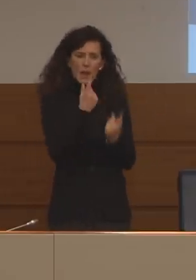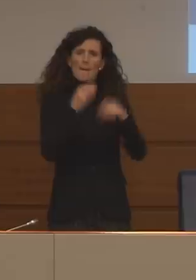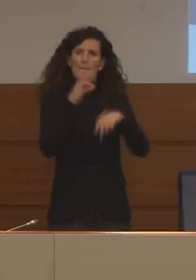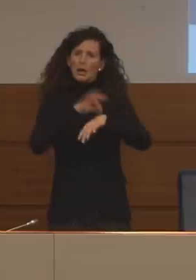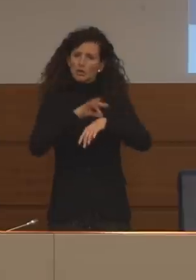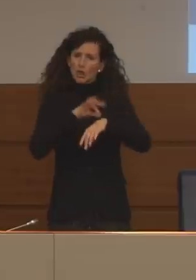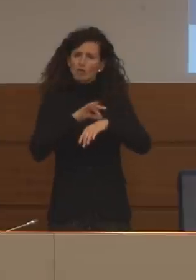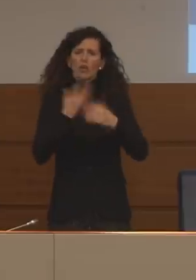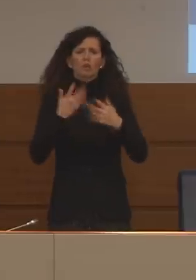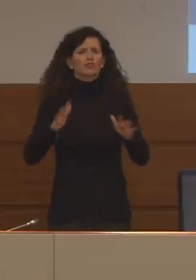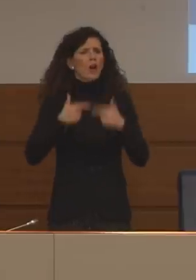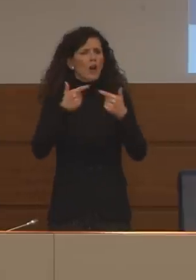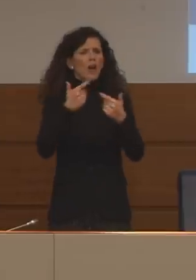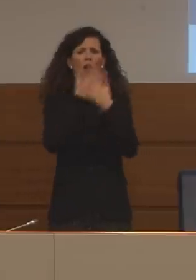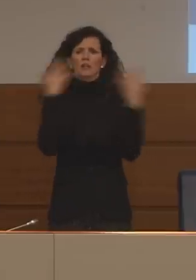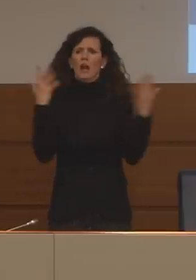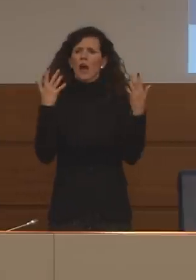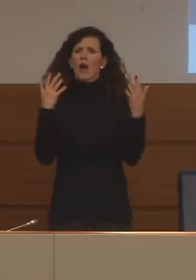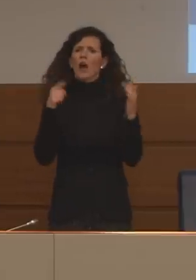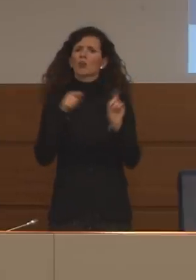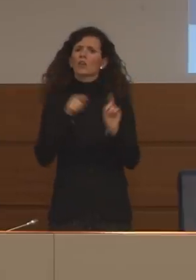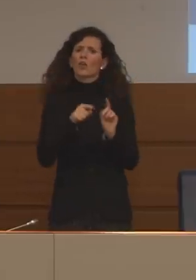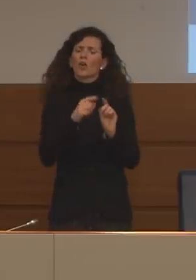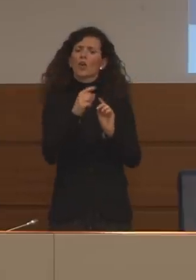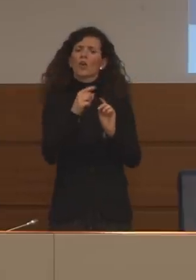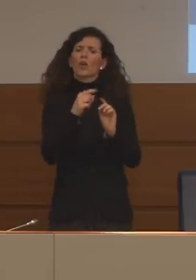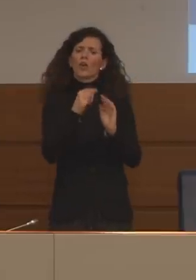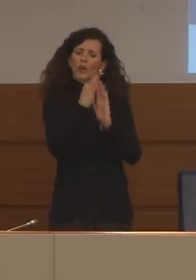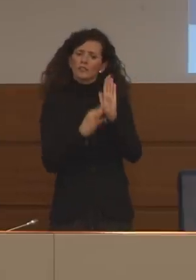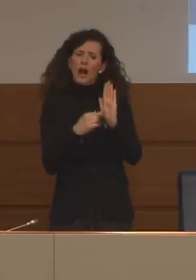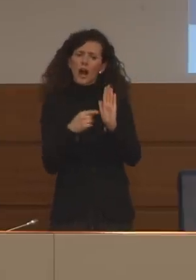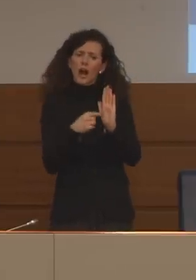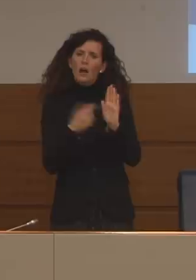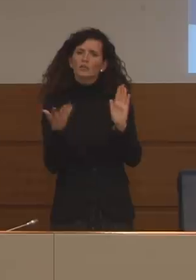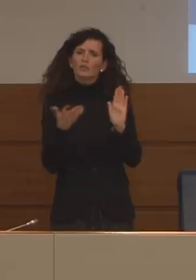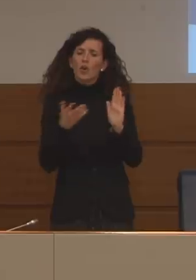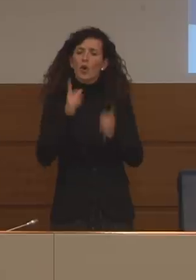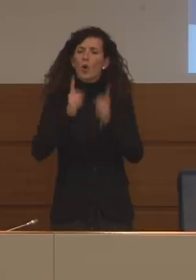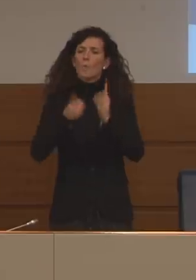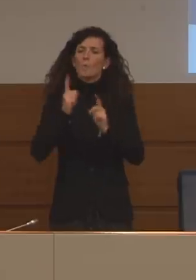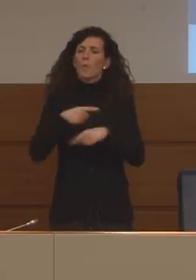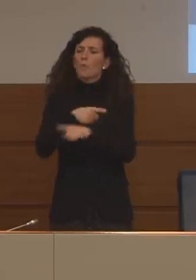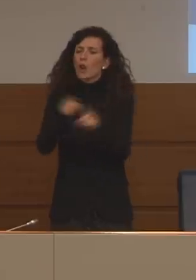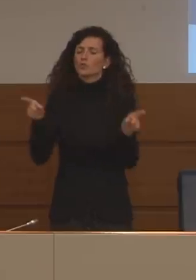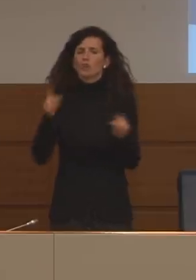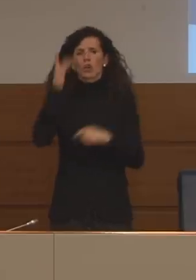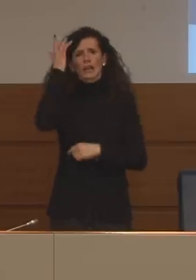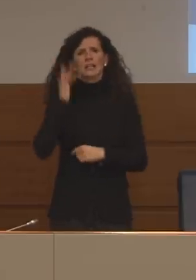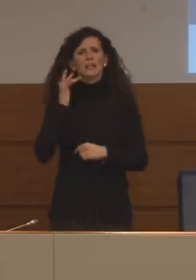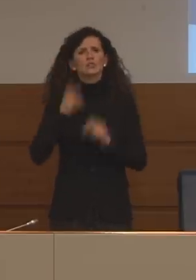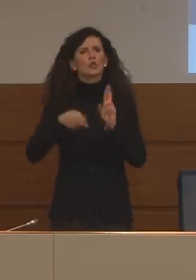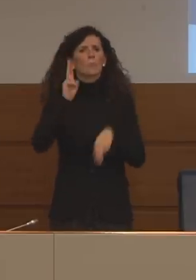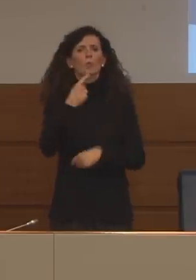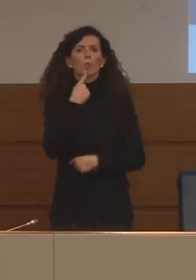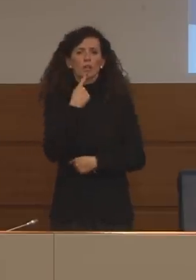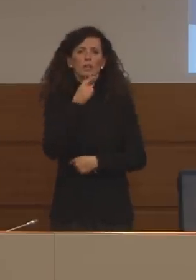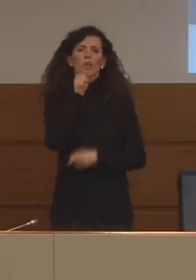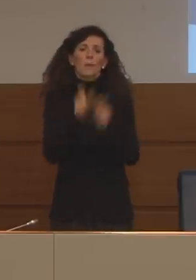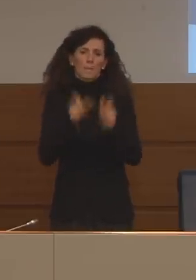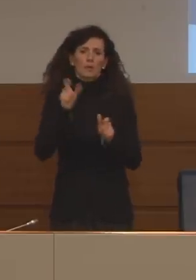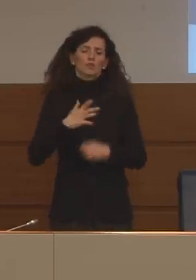un dato già noto ovverosia quello che le popolazioni più a rischio sono persone anziane